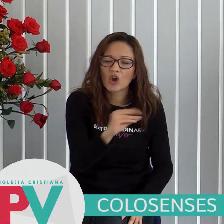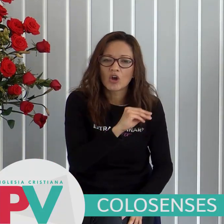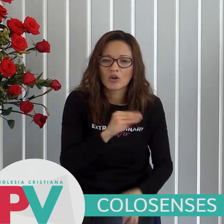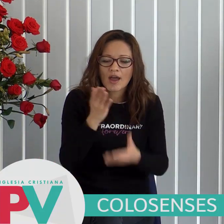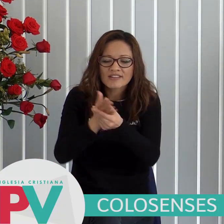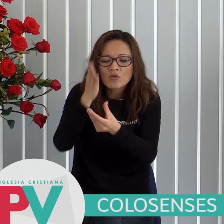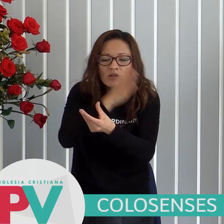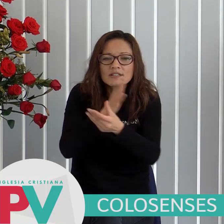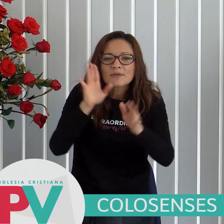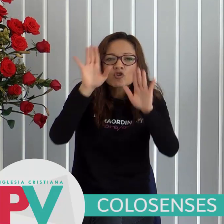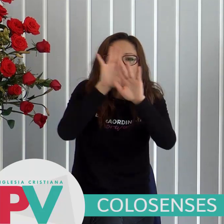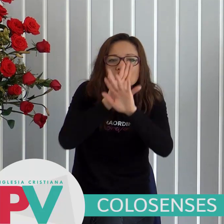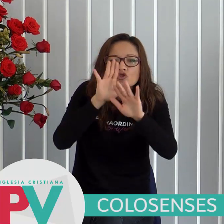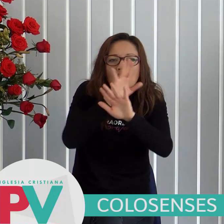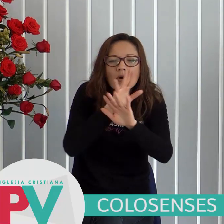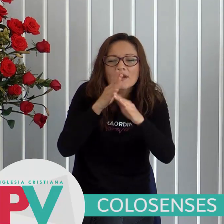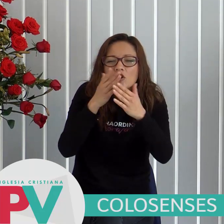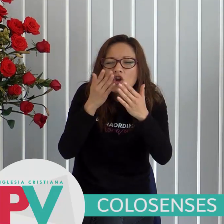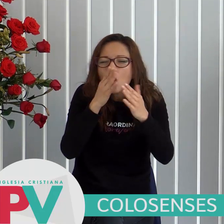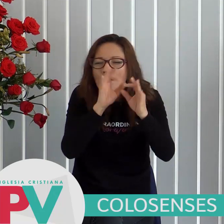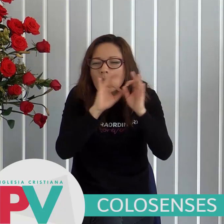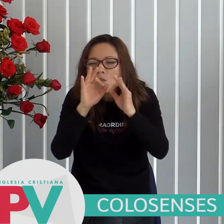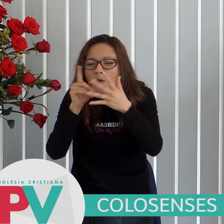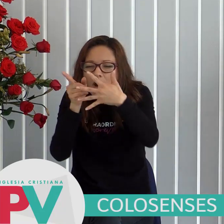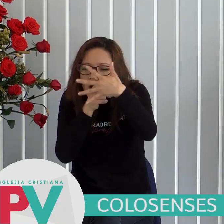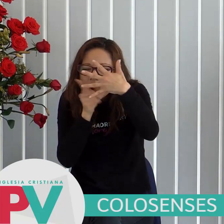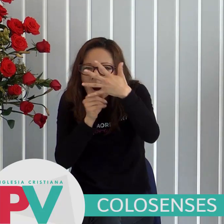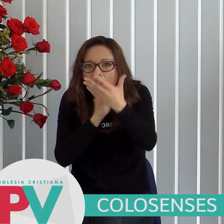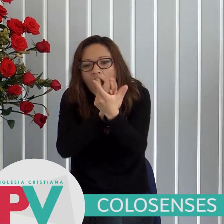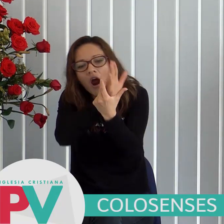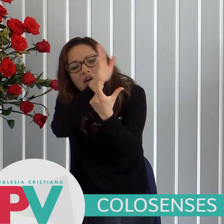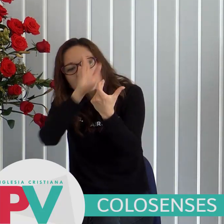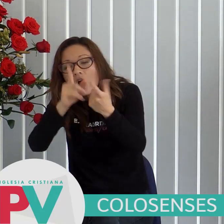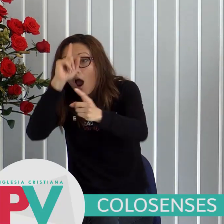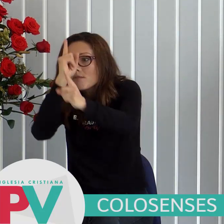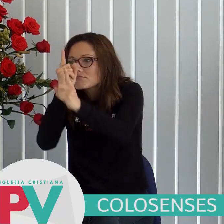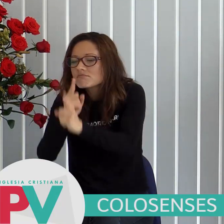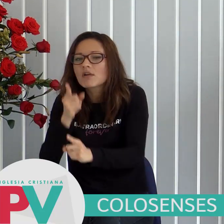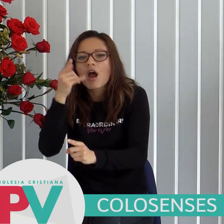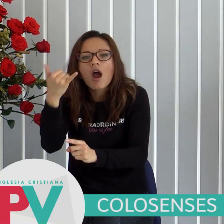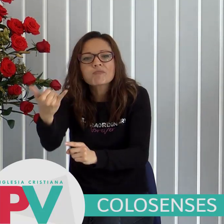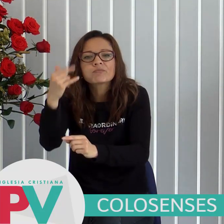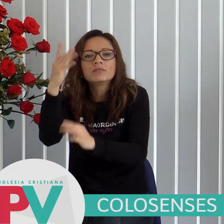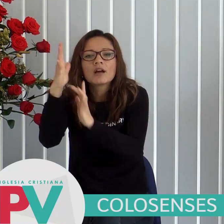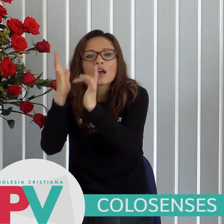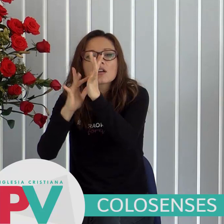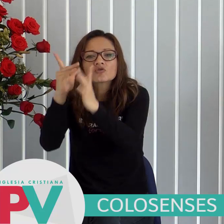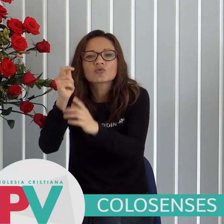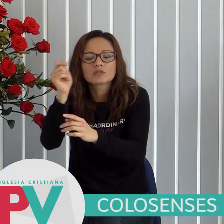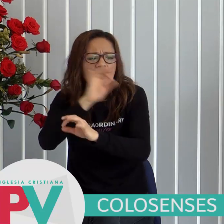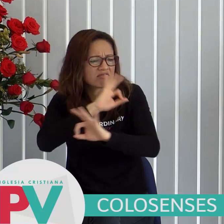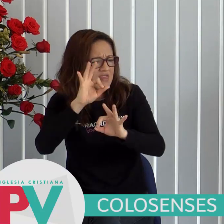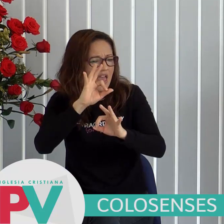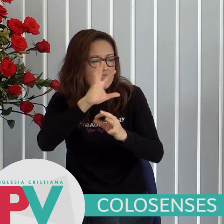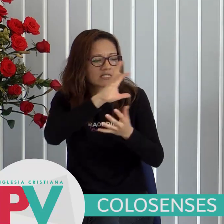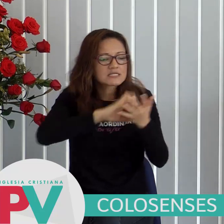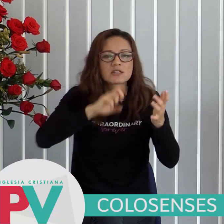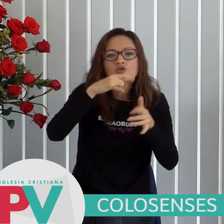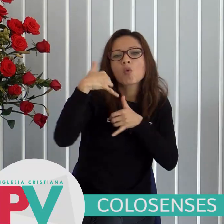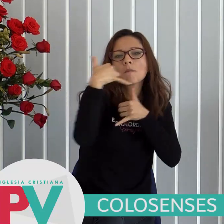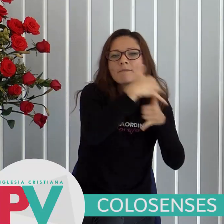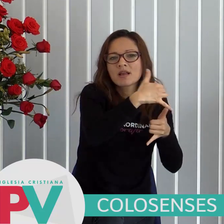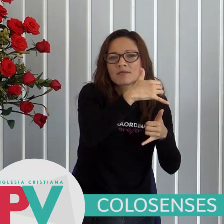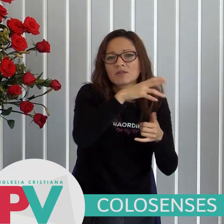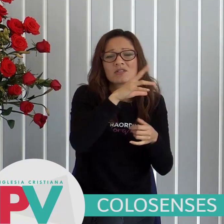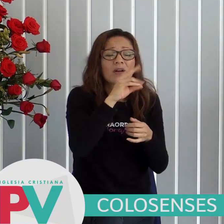sombra de lo que había de venir. Pero el cuerpo es de Cristo. Nadie os prive de vuestro premio, diciendo que más